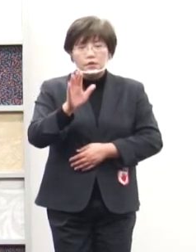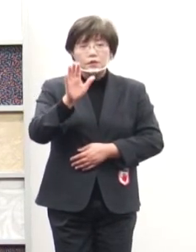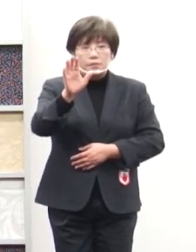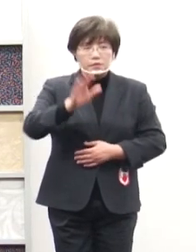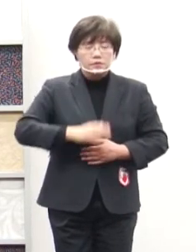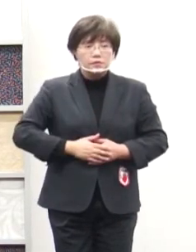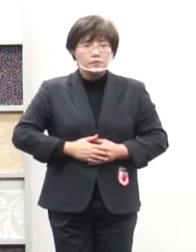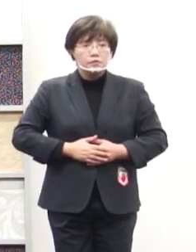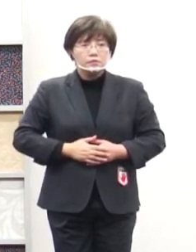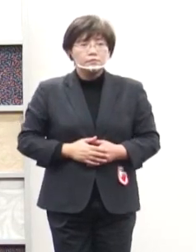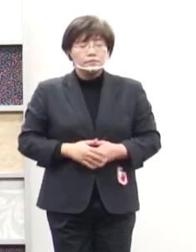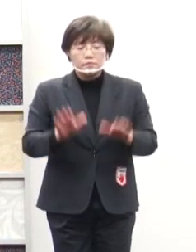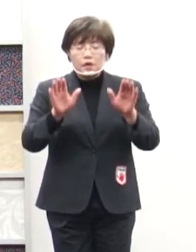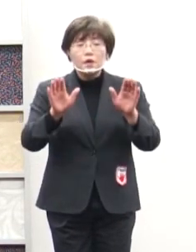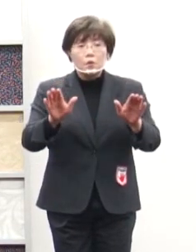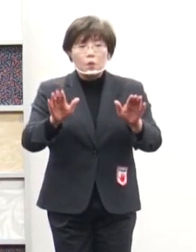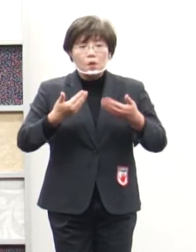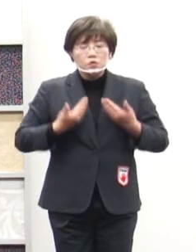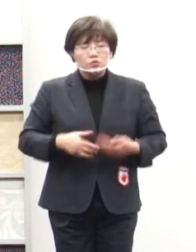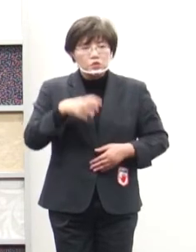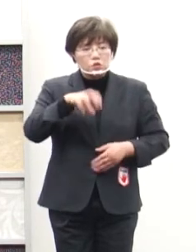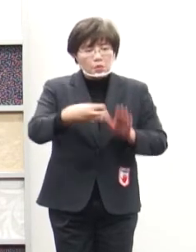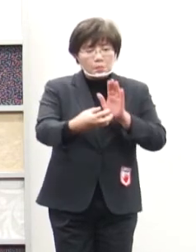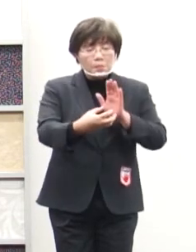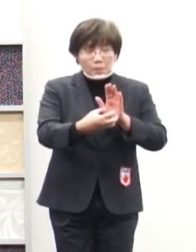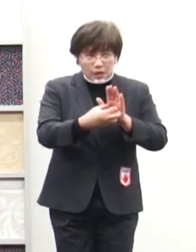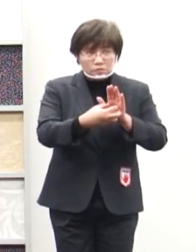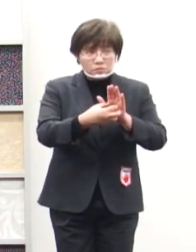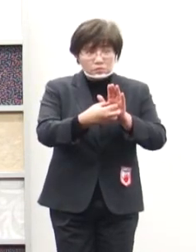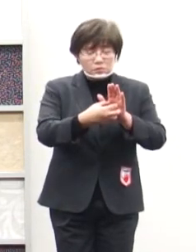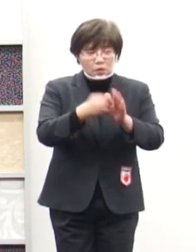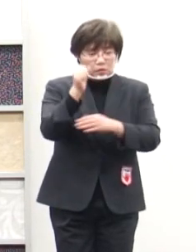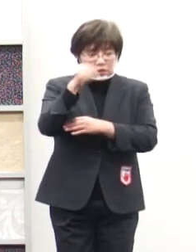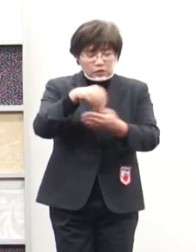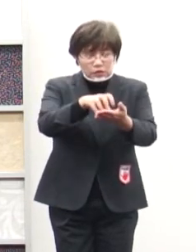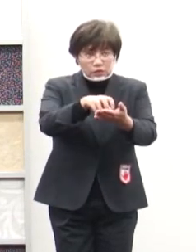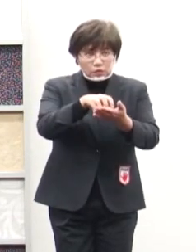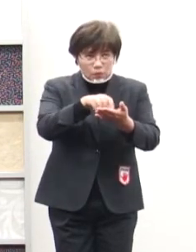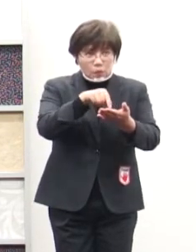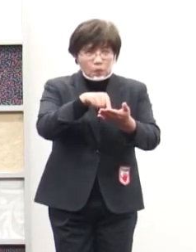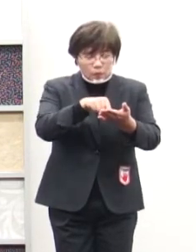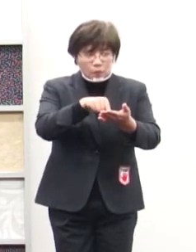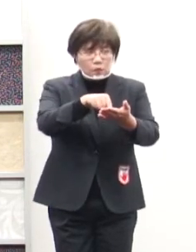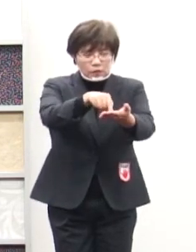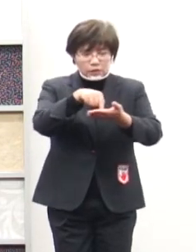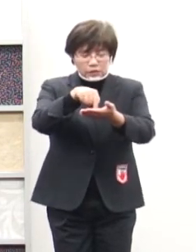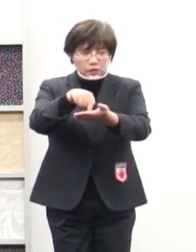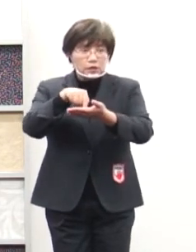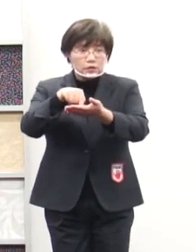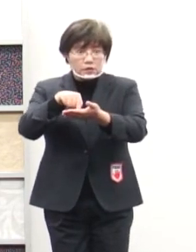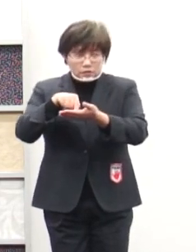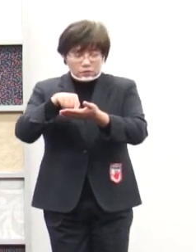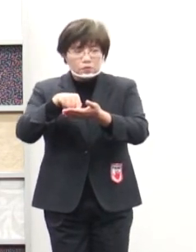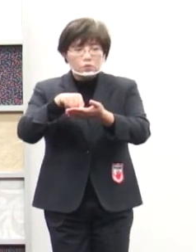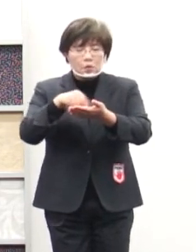の、グリーンゾーンの方の申請ですね、申請と認証済みを合わせ